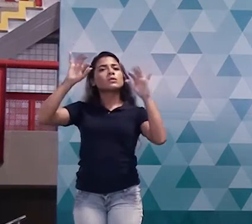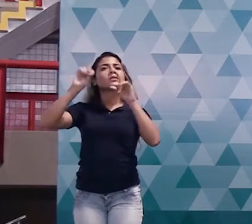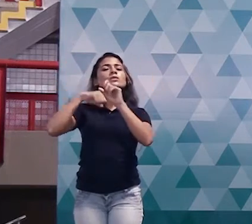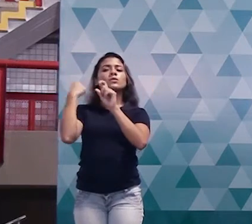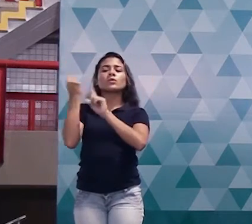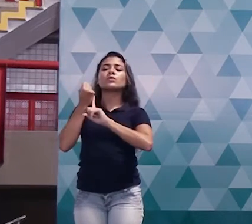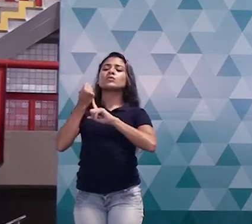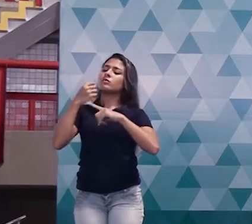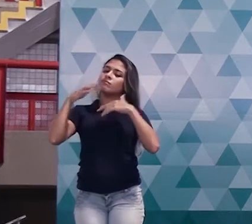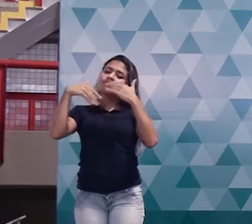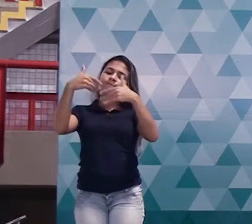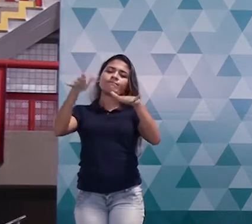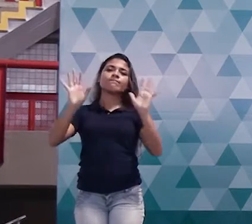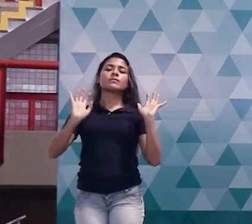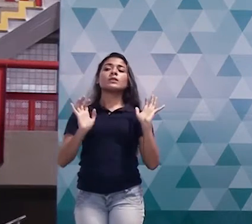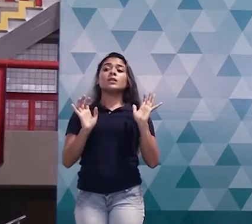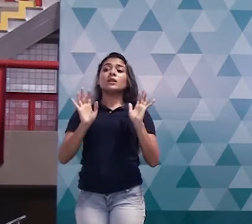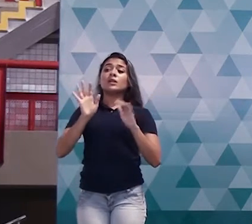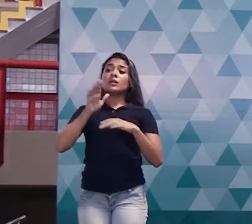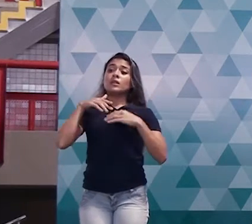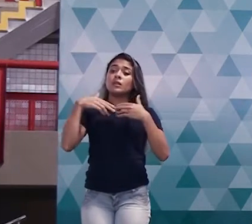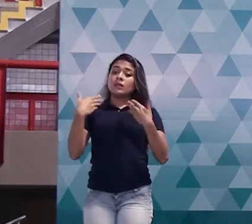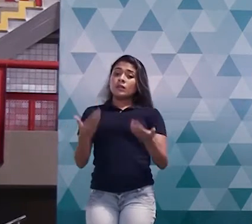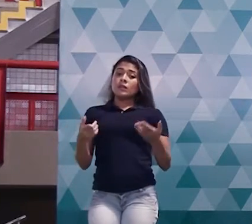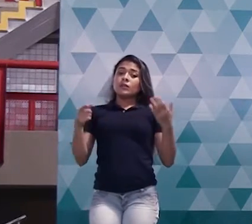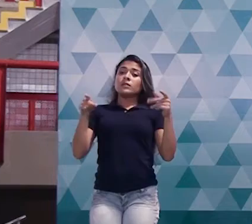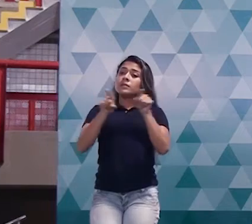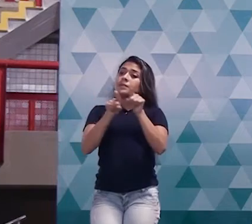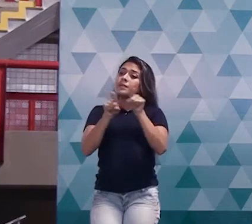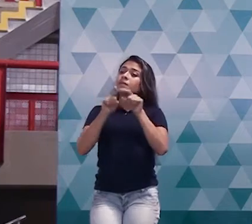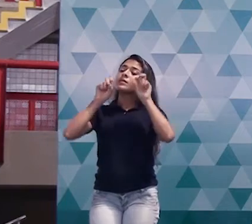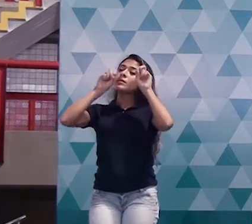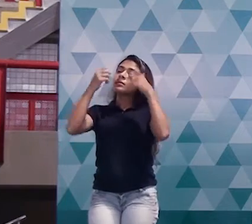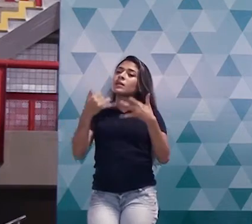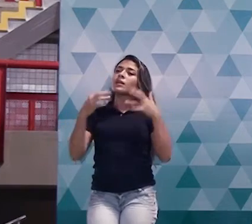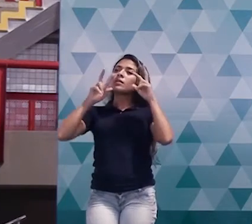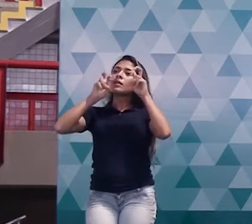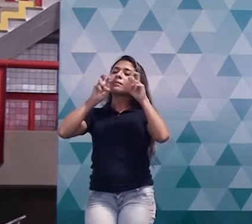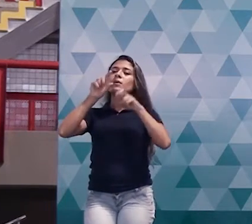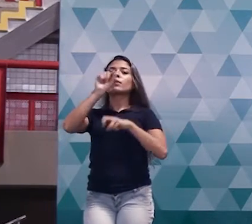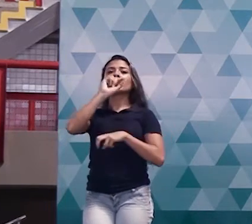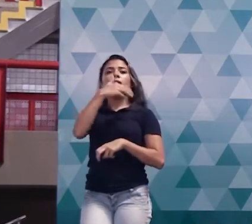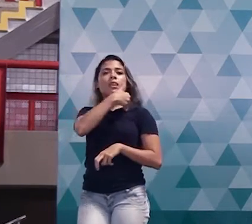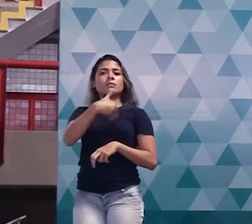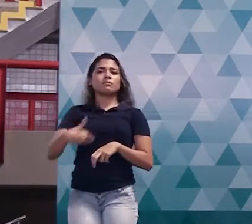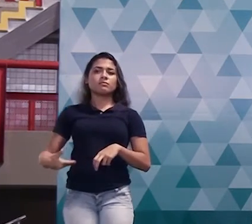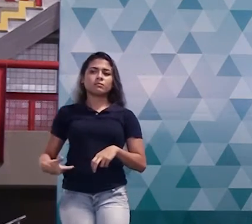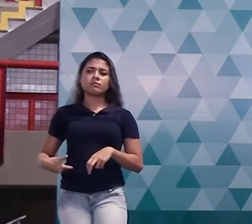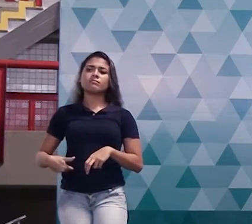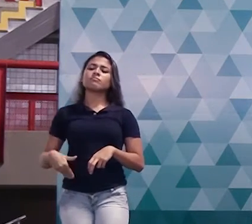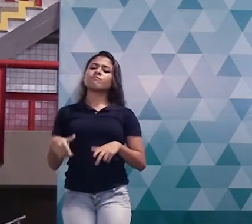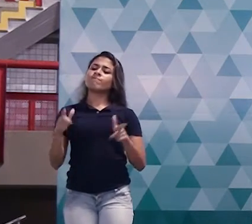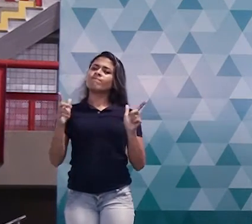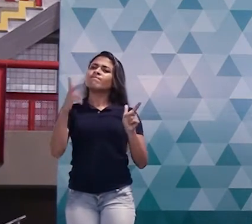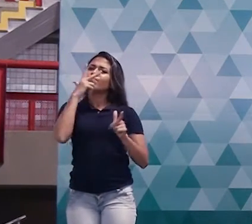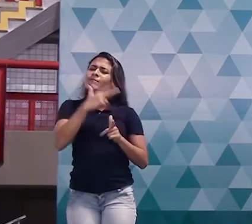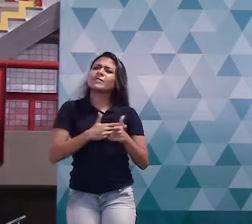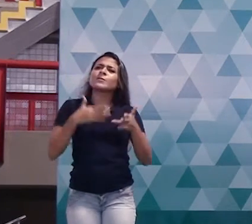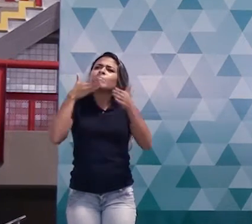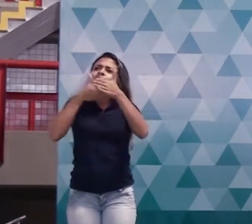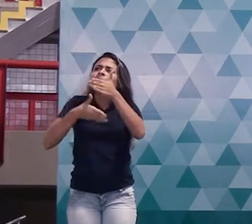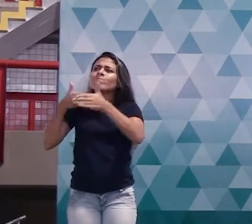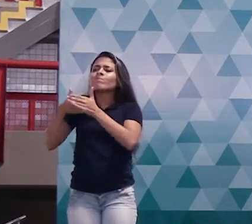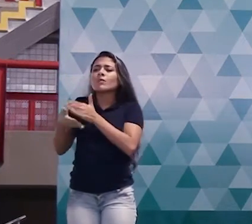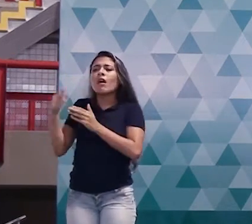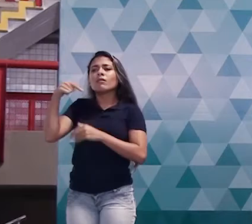forma, quando a gente estiver conversando na República, você vai ver que a nossa República era muito limitada, cara. Democracia